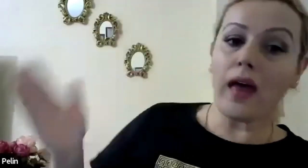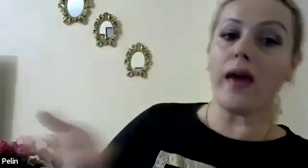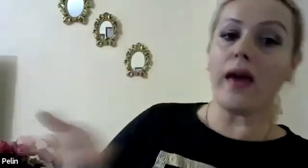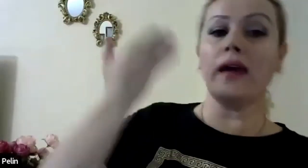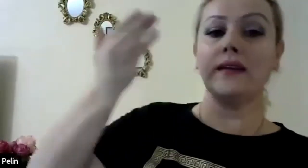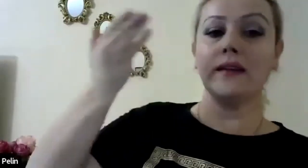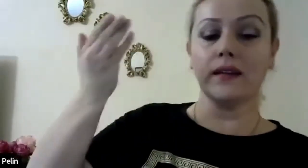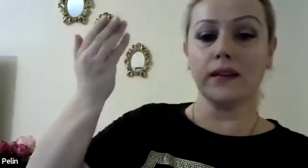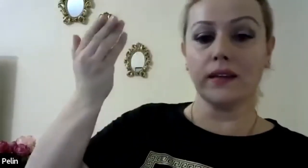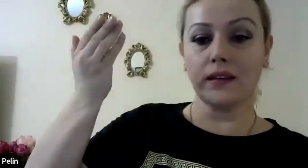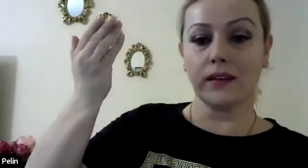En.